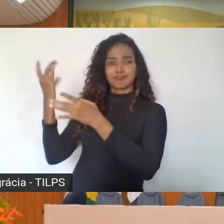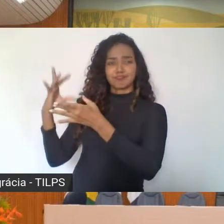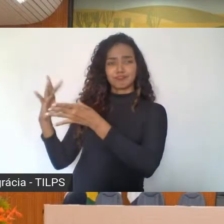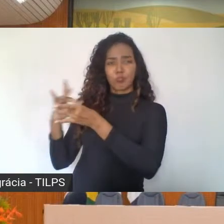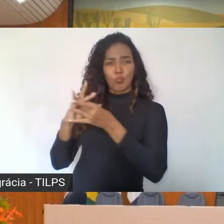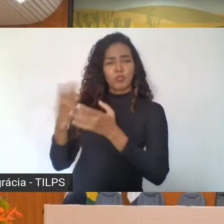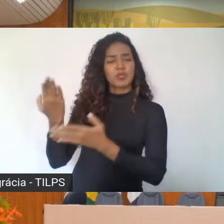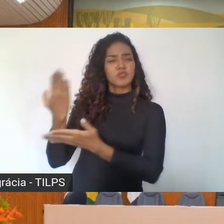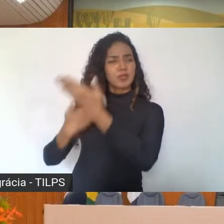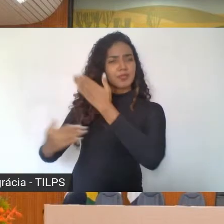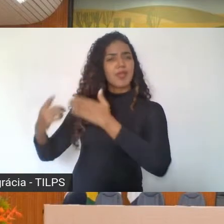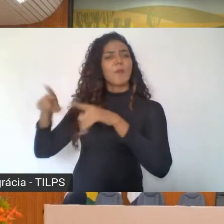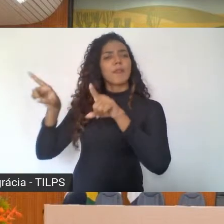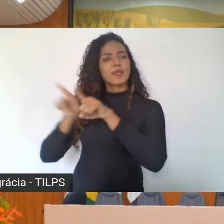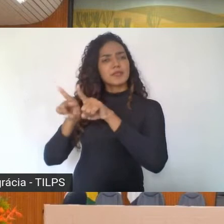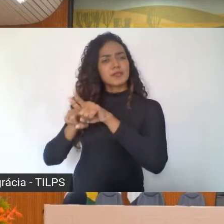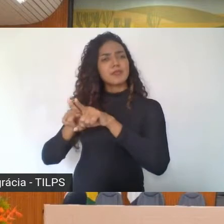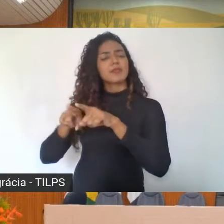particularmente